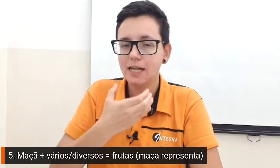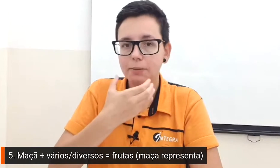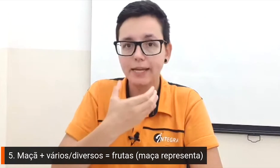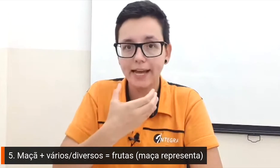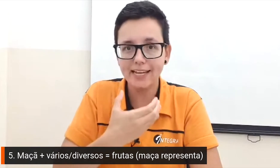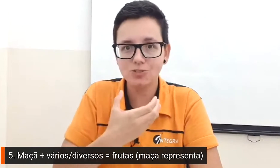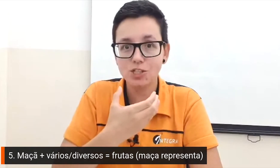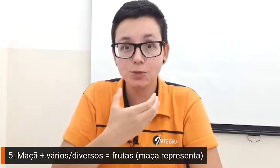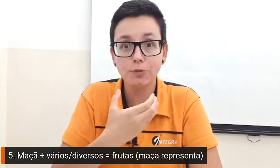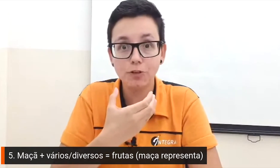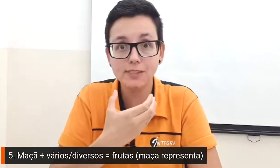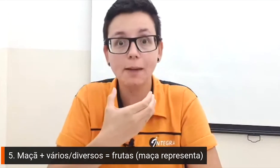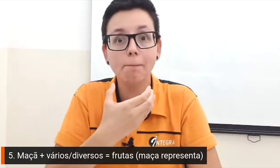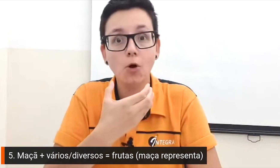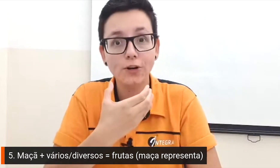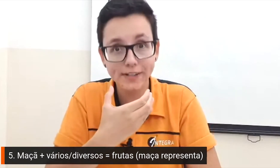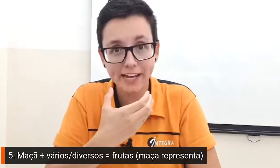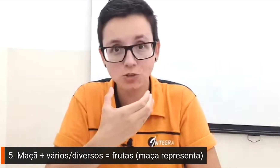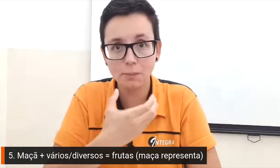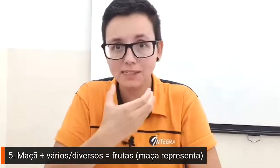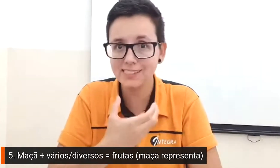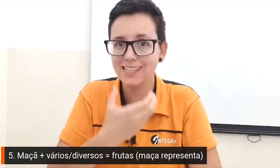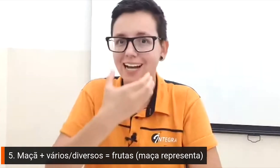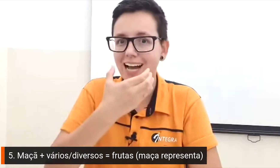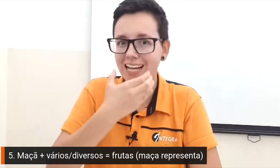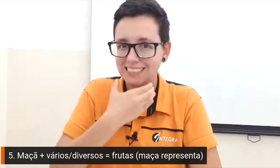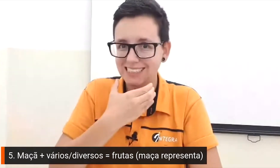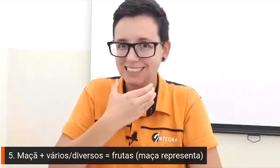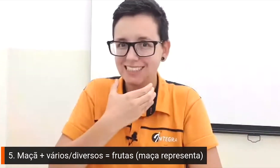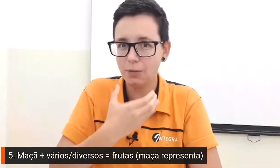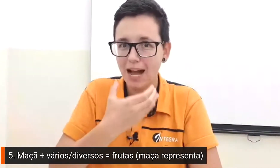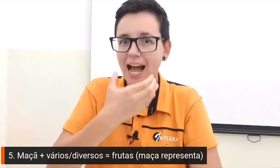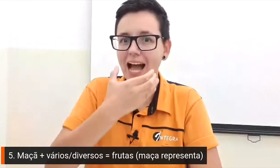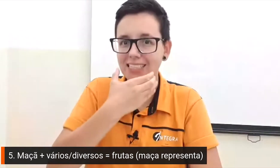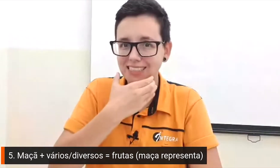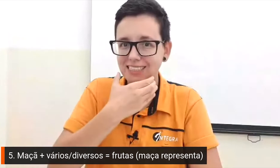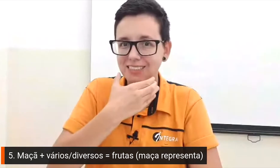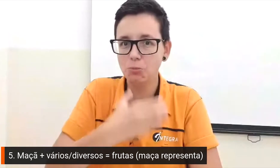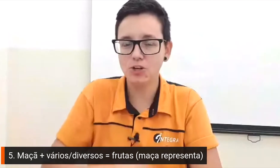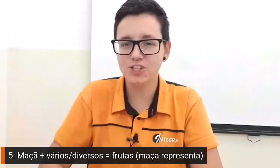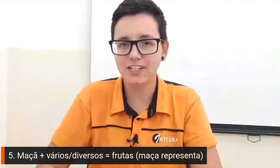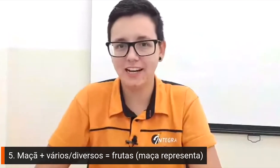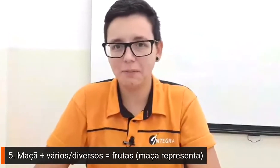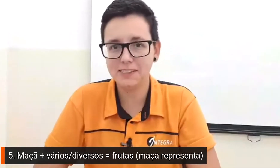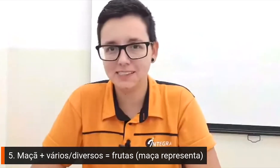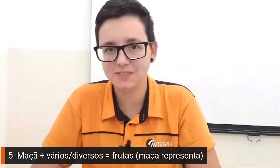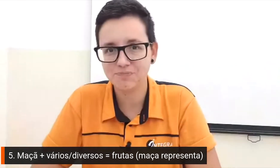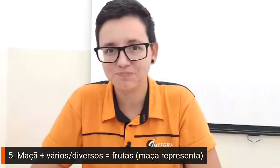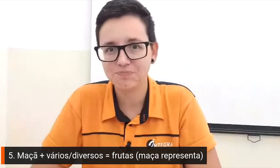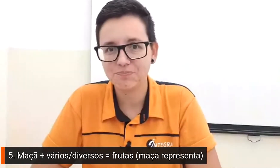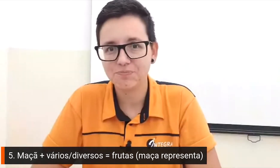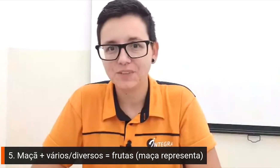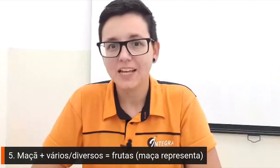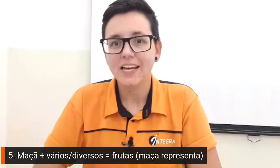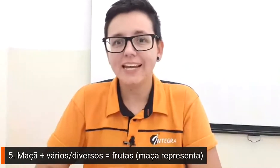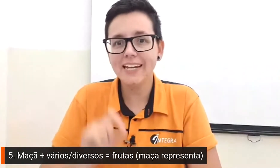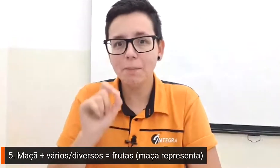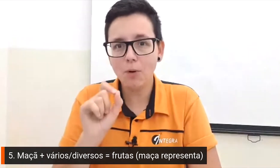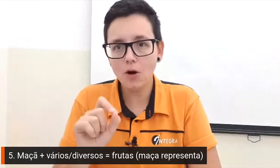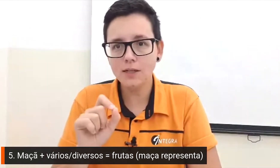Sabe o que é isso? É tipo você mordendo a maçã. Dá uma mordida na maçã. E depois